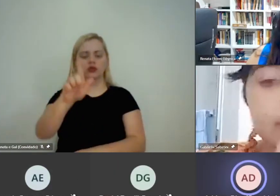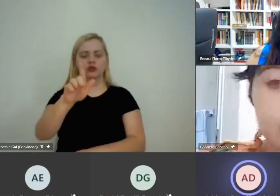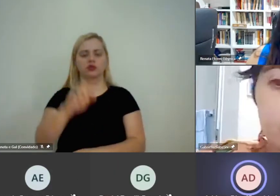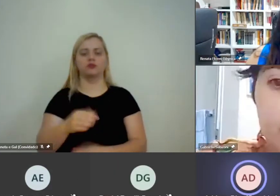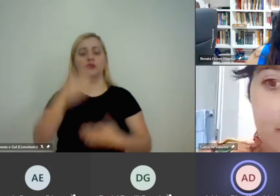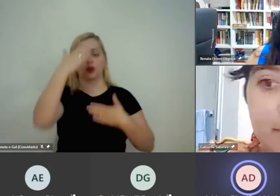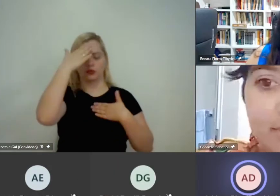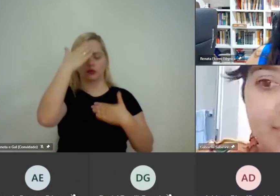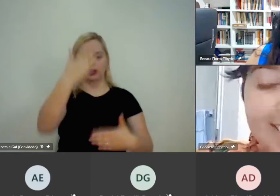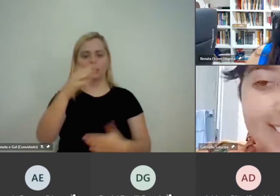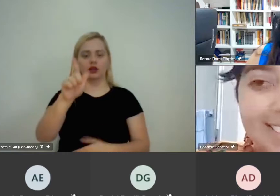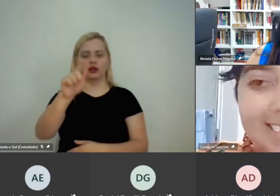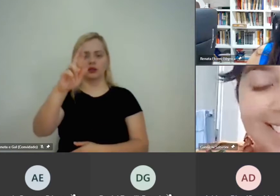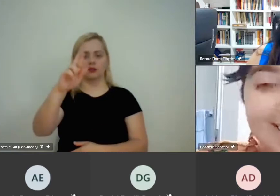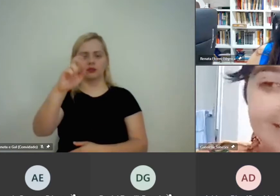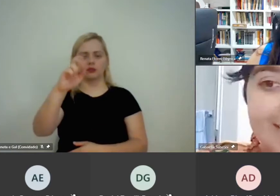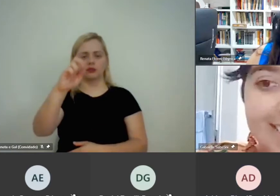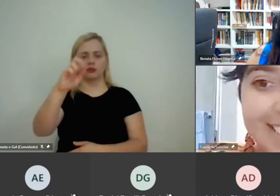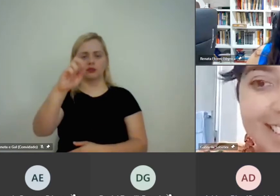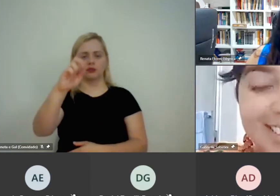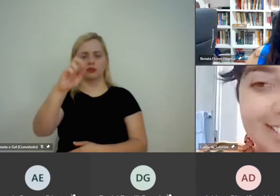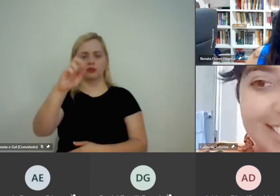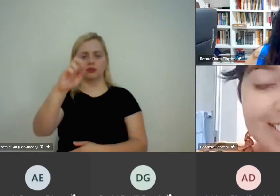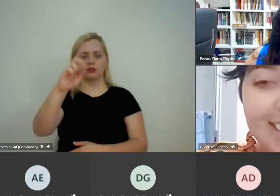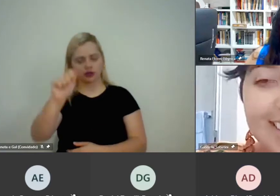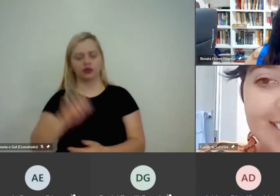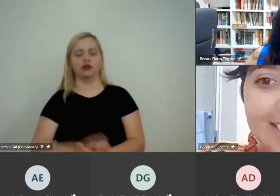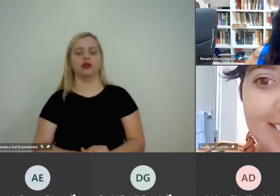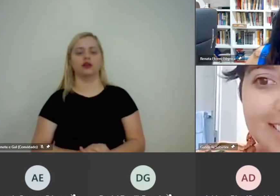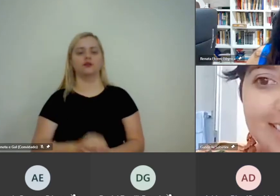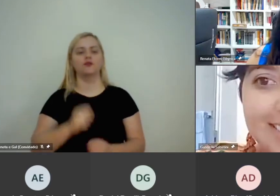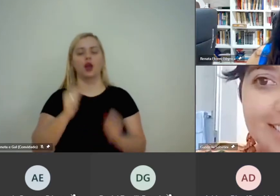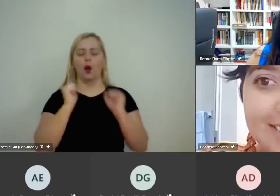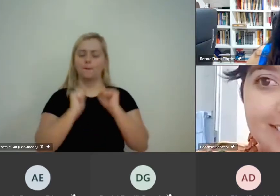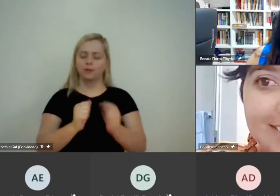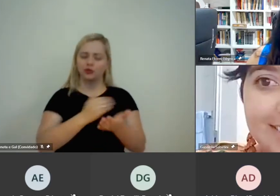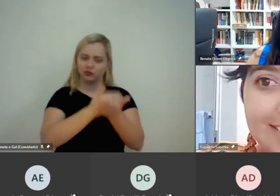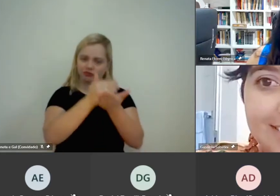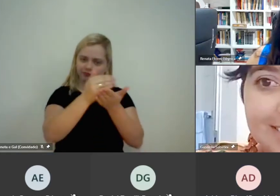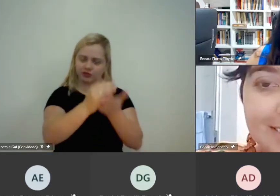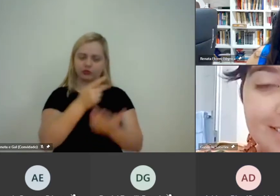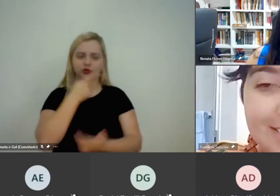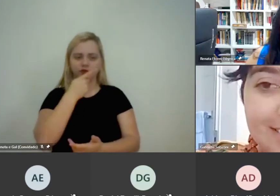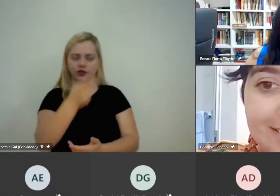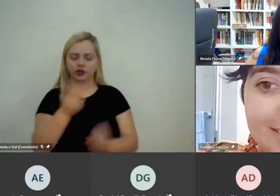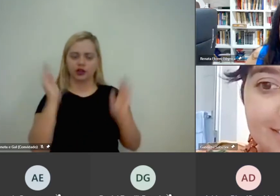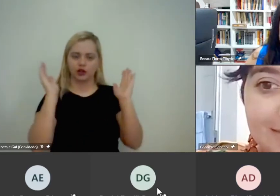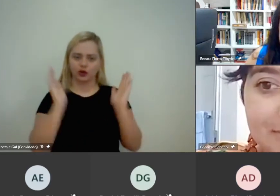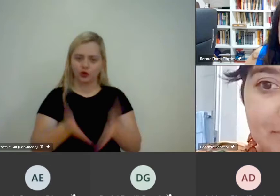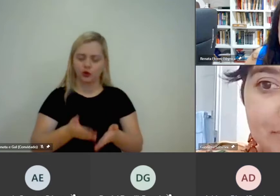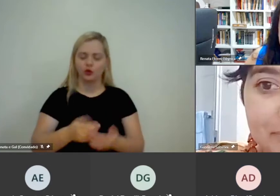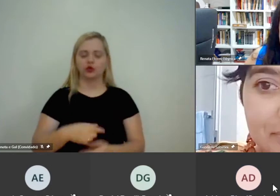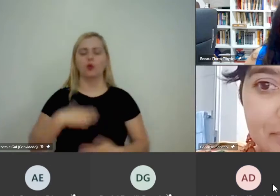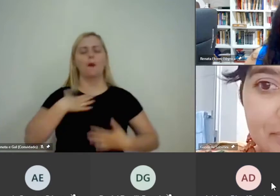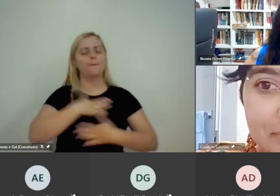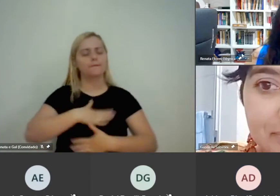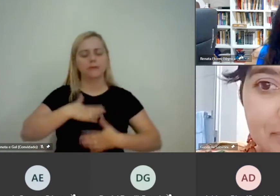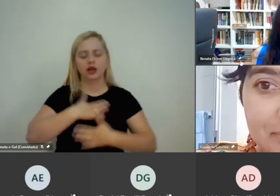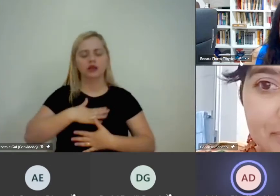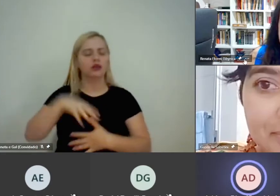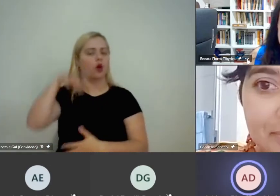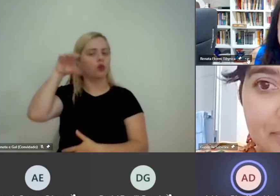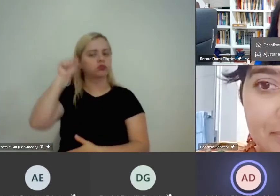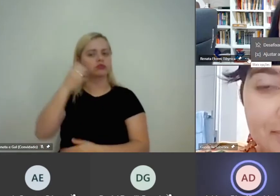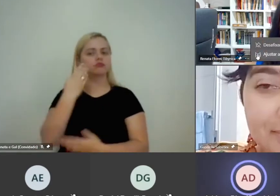Obrigada, Gabriela. Então, está com a palavra agora e vai ser um prazer poder te